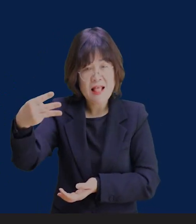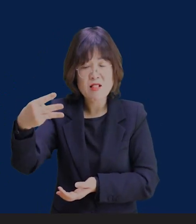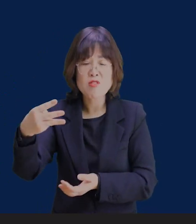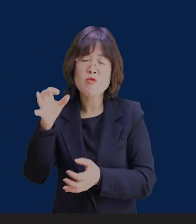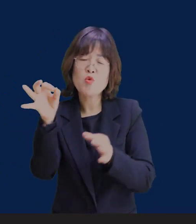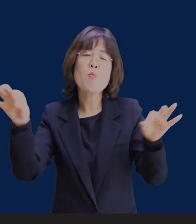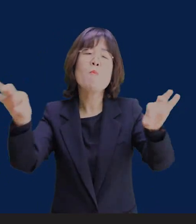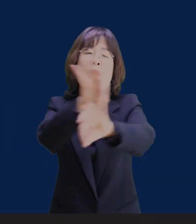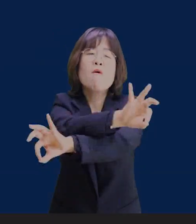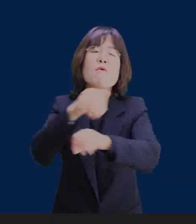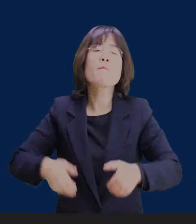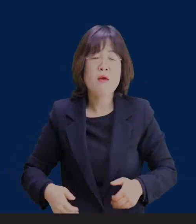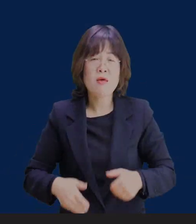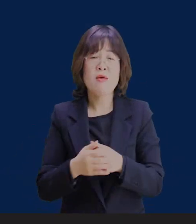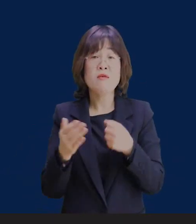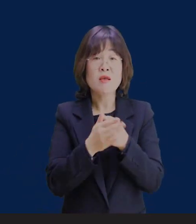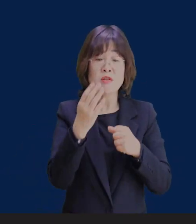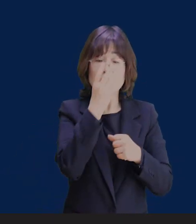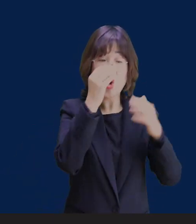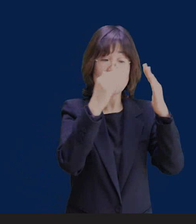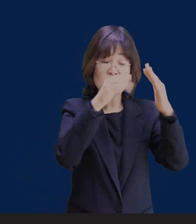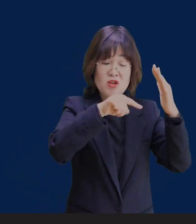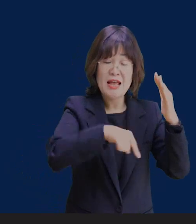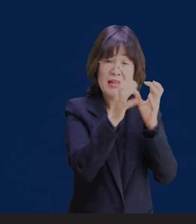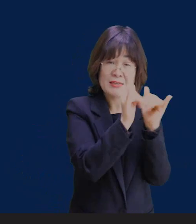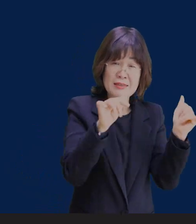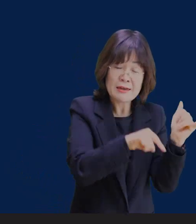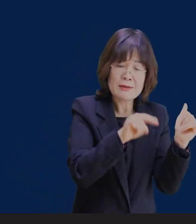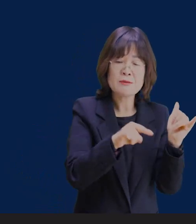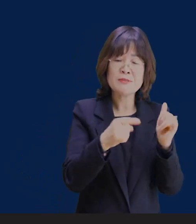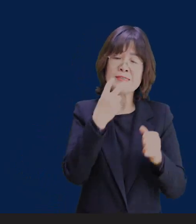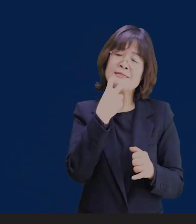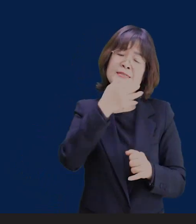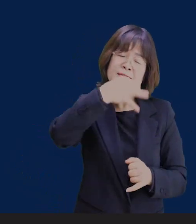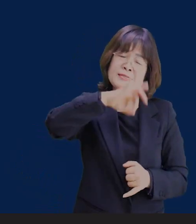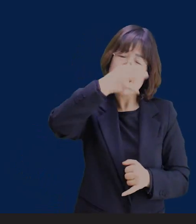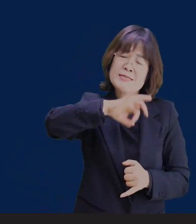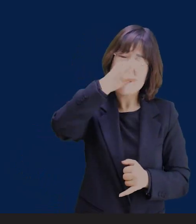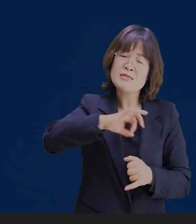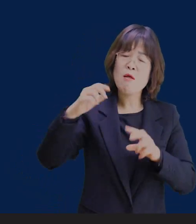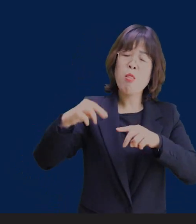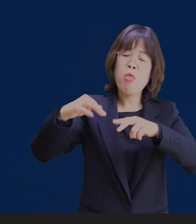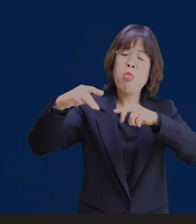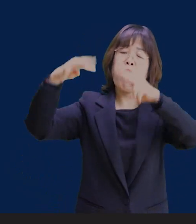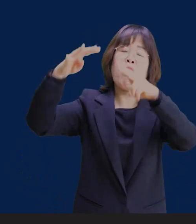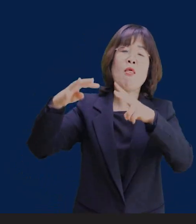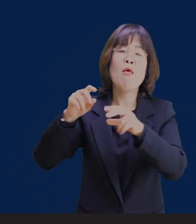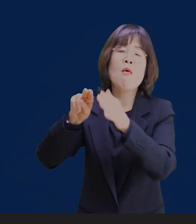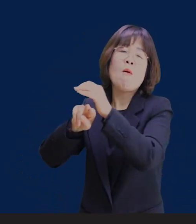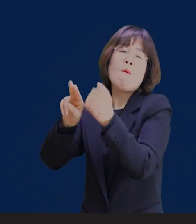했습니다. 그래서 성전 환정꾼들은 환율을 크게 올려서 폭리를 취하는